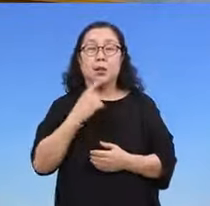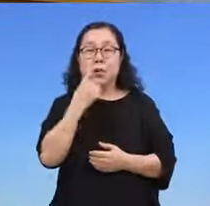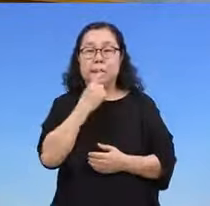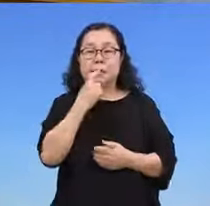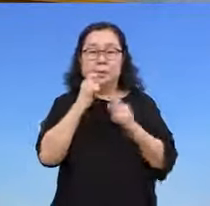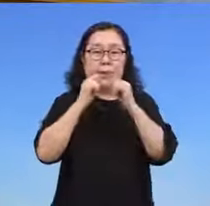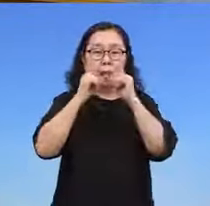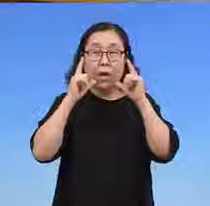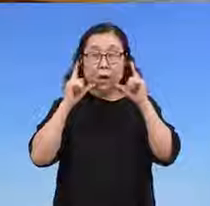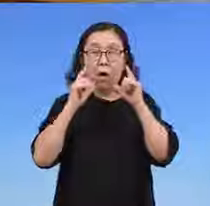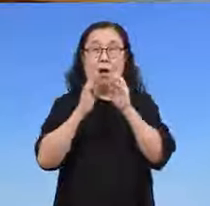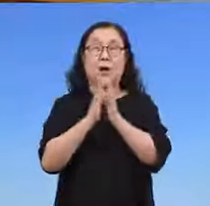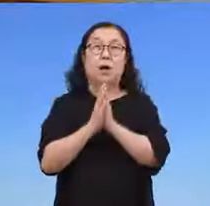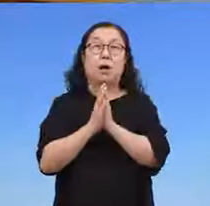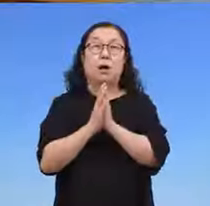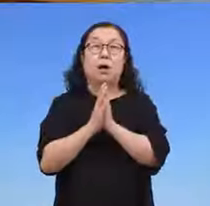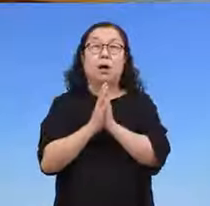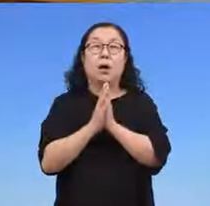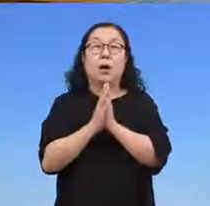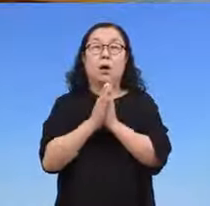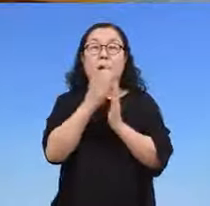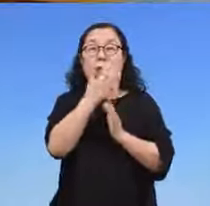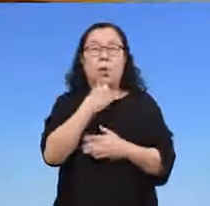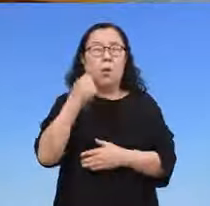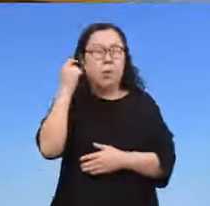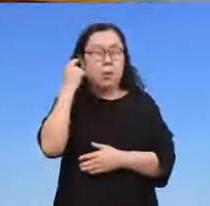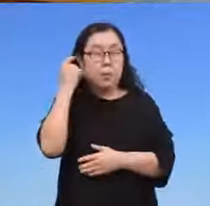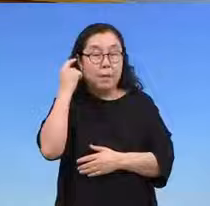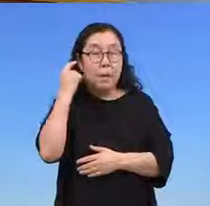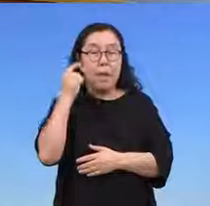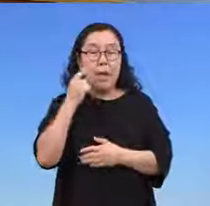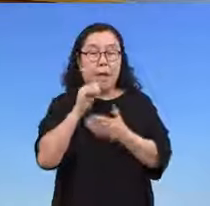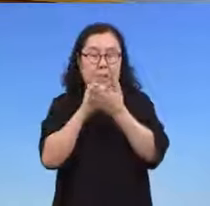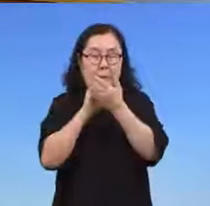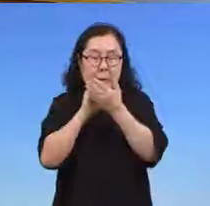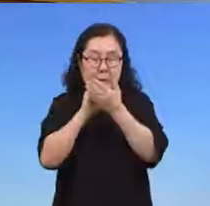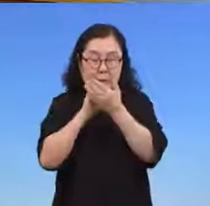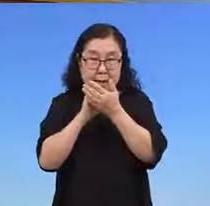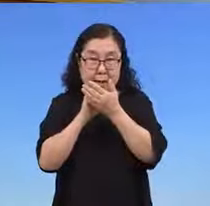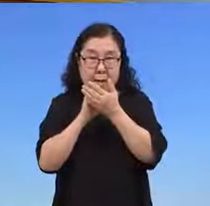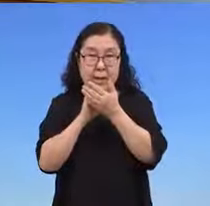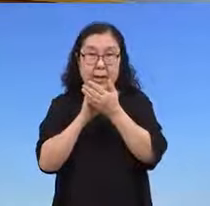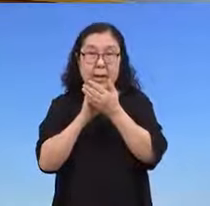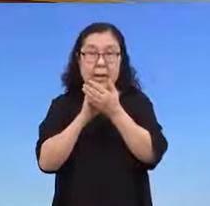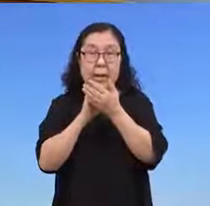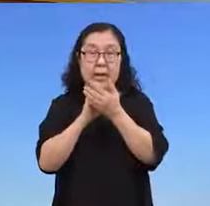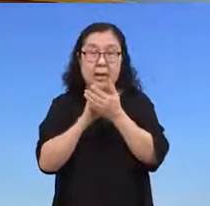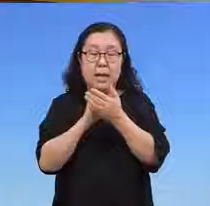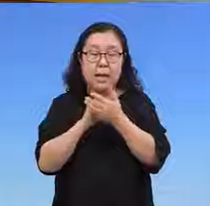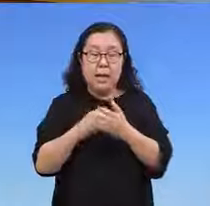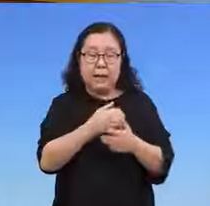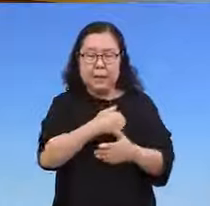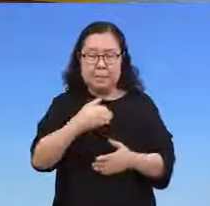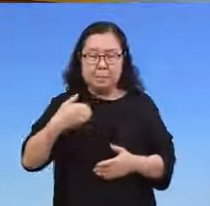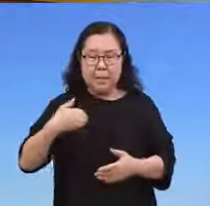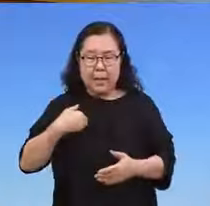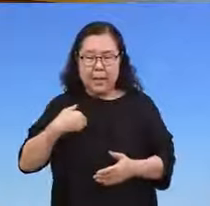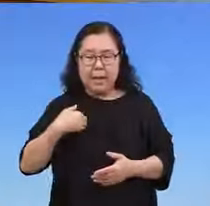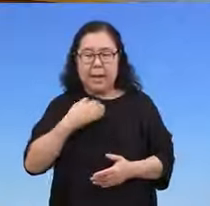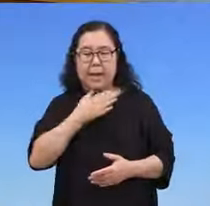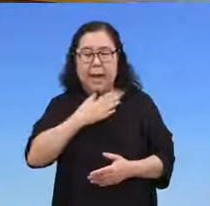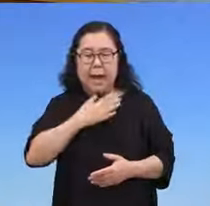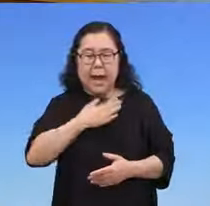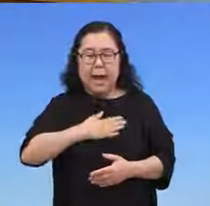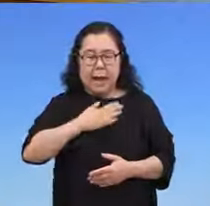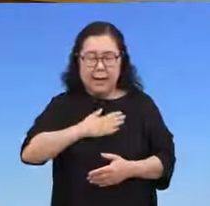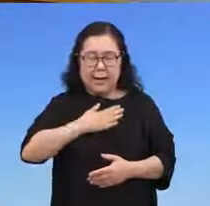나로 입을 열어 복음의 비밀을 담대히 알리게 하옵소서 할 것이니, 지금 말씀을 그 바울에게